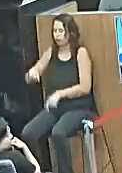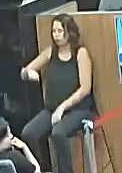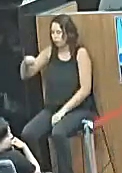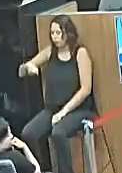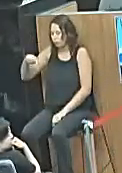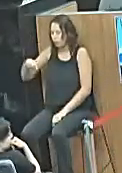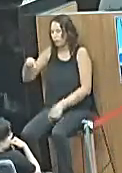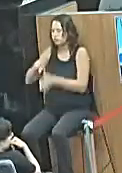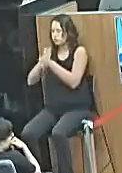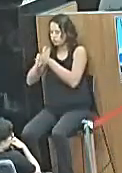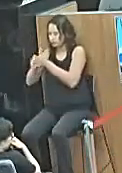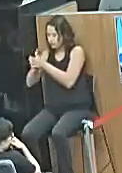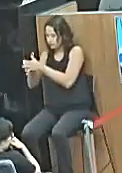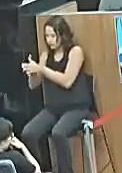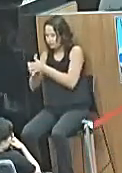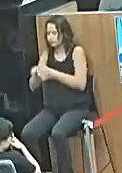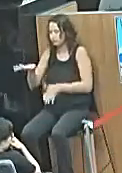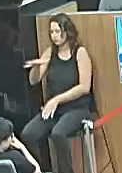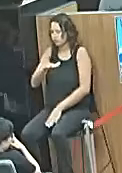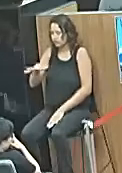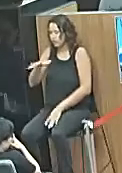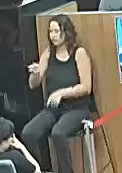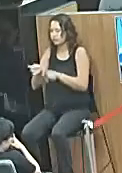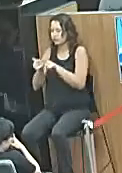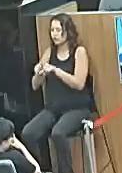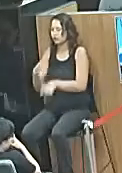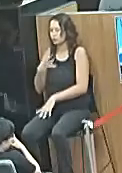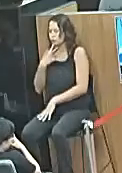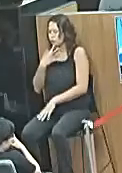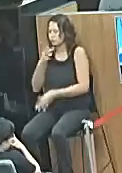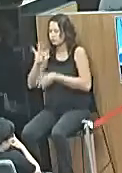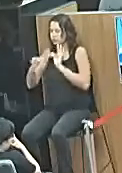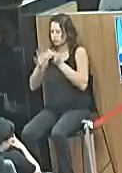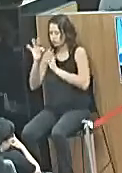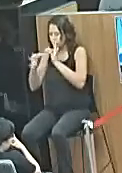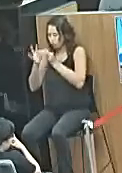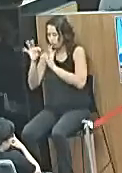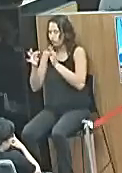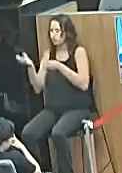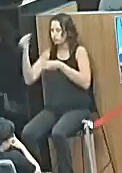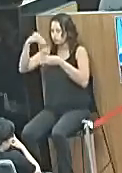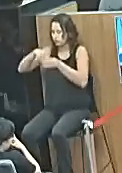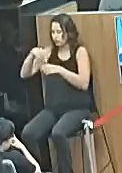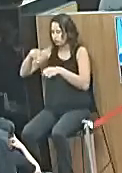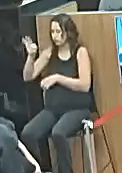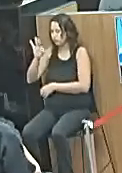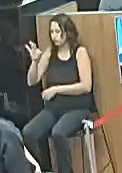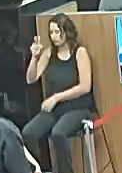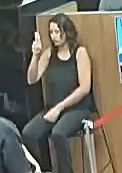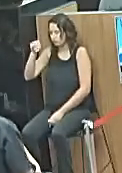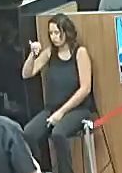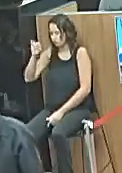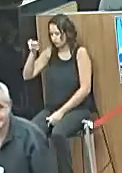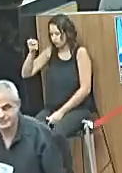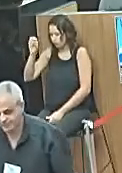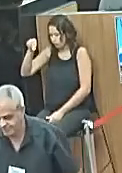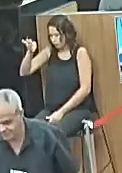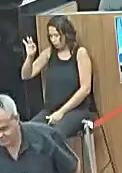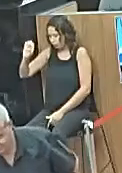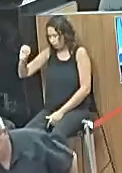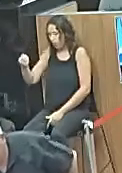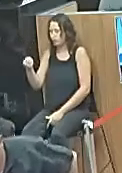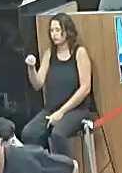bem como difusão do conhecimento científico e tecnológico produzido na unimontes com a produção de periódicos